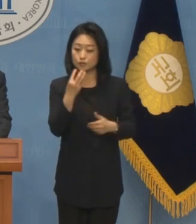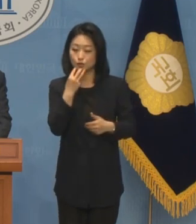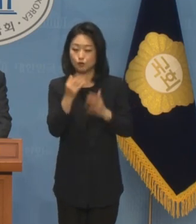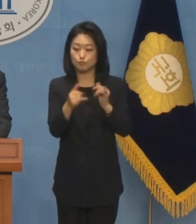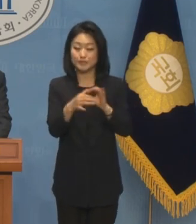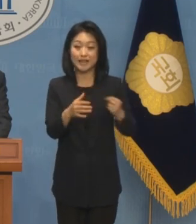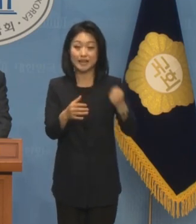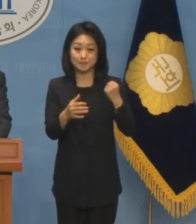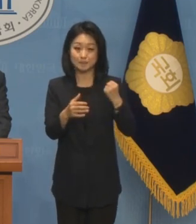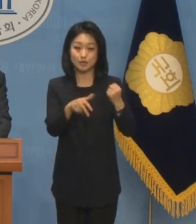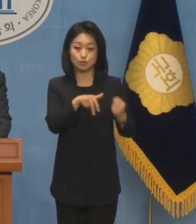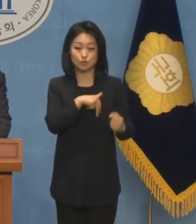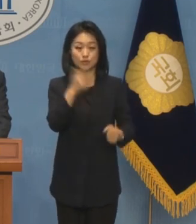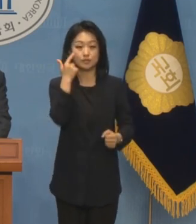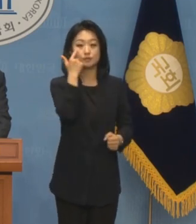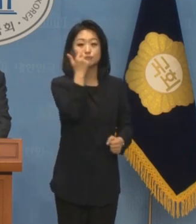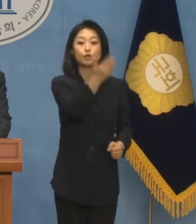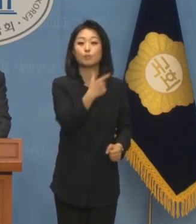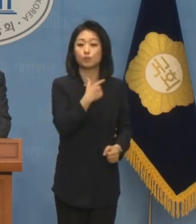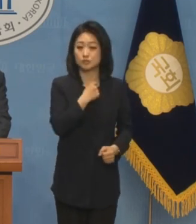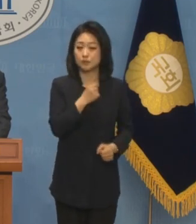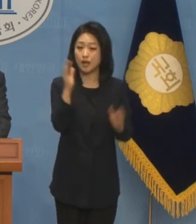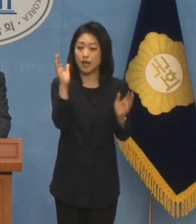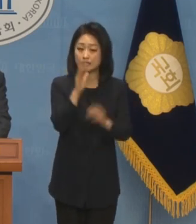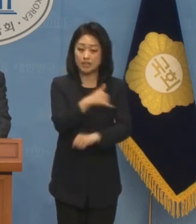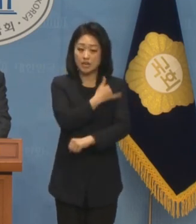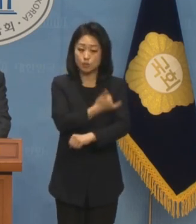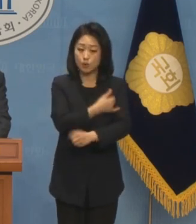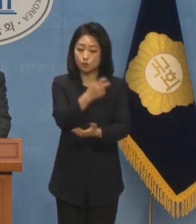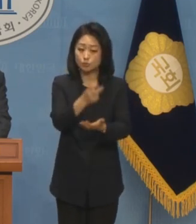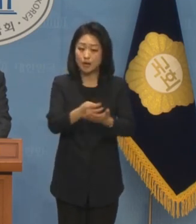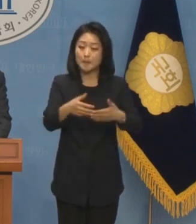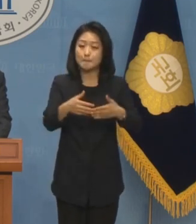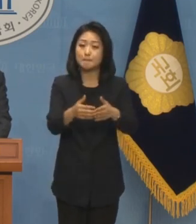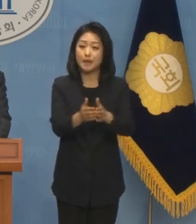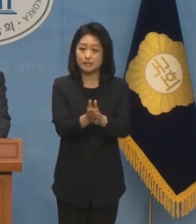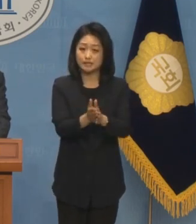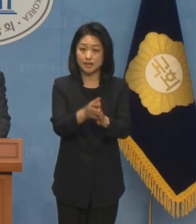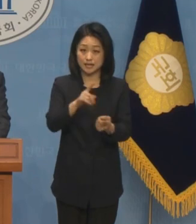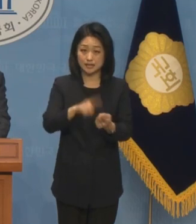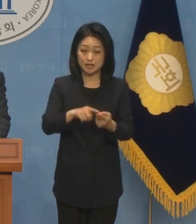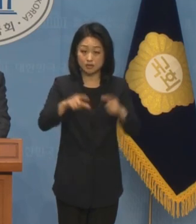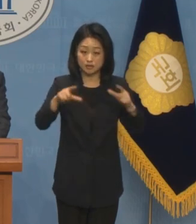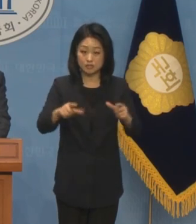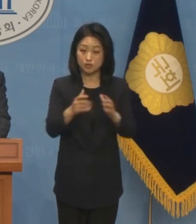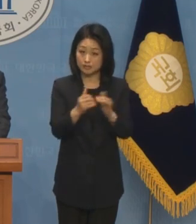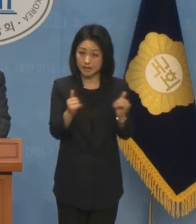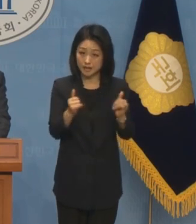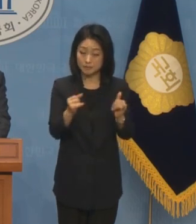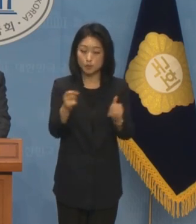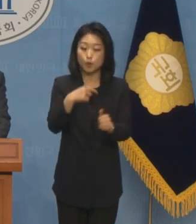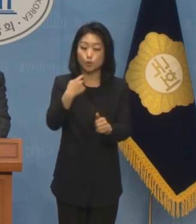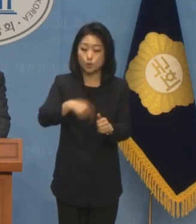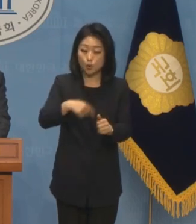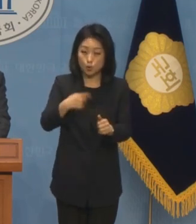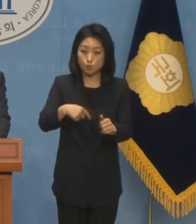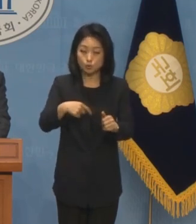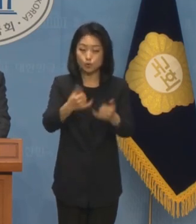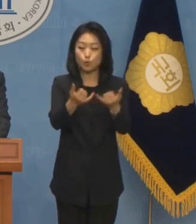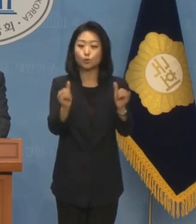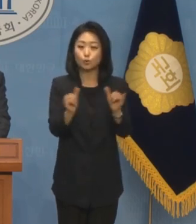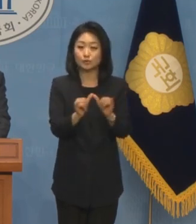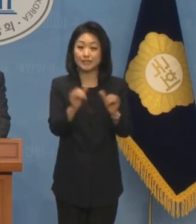수속 위원들에게 묻고 싶습니다 학생 인권 조례 폐지에 대해 지역 주민들 그리고 교육공동체